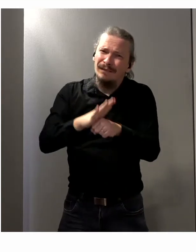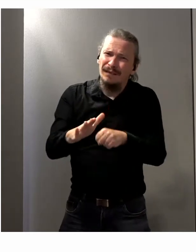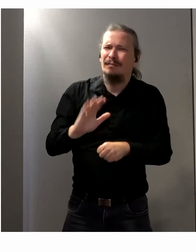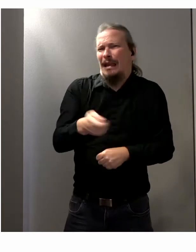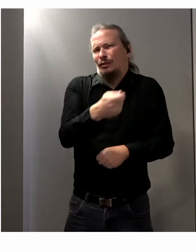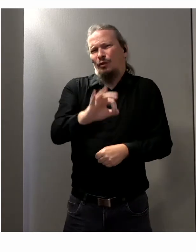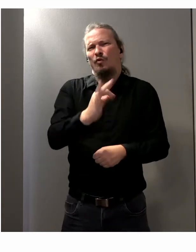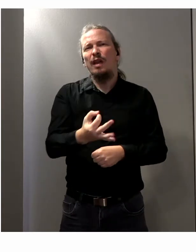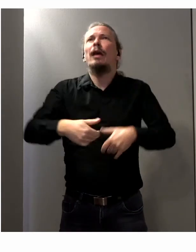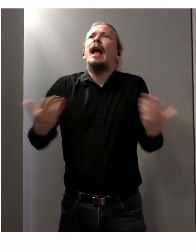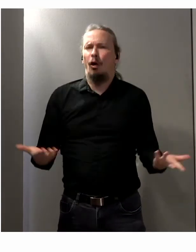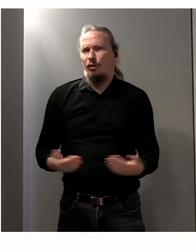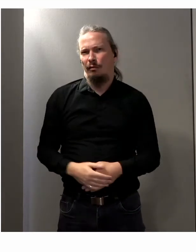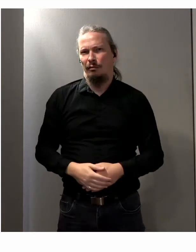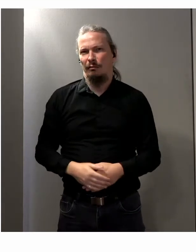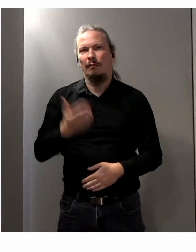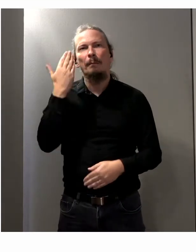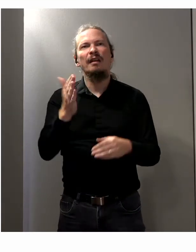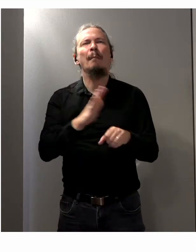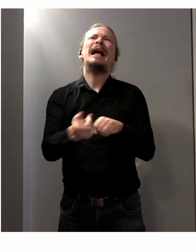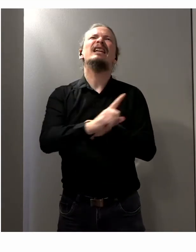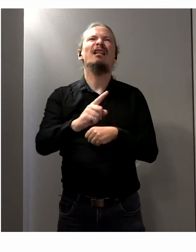parce que cela ne suffit pas qu'il ne faut pas le faire.